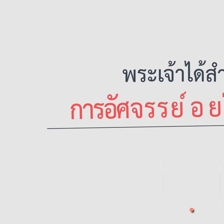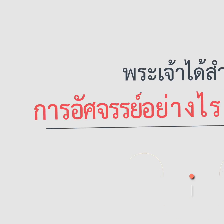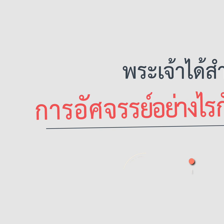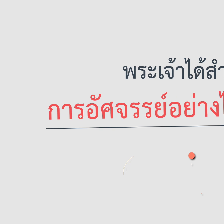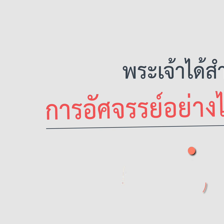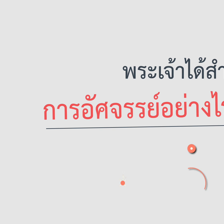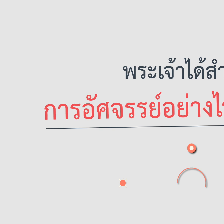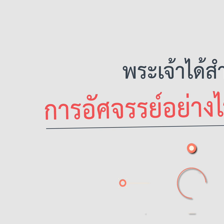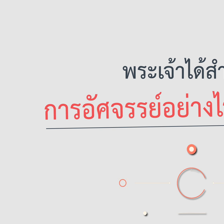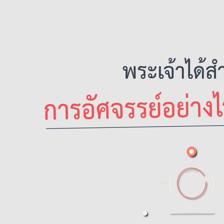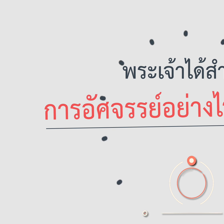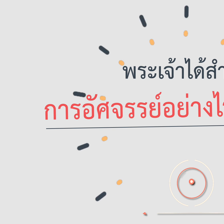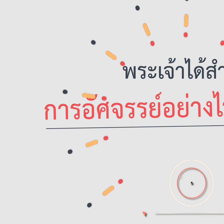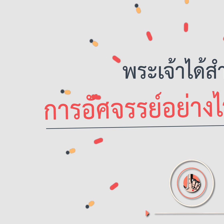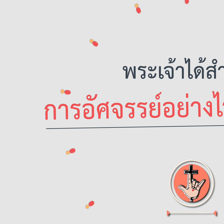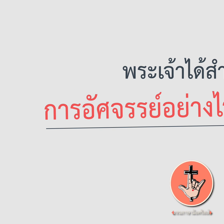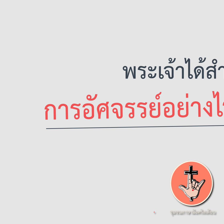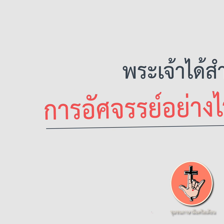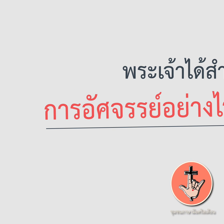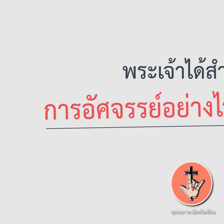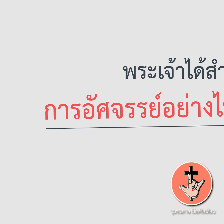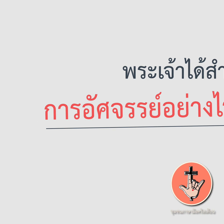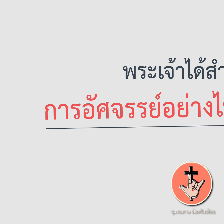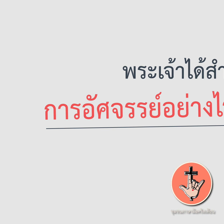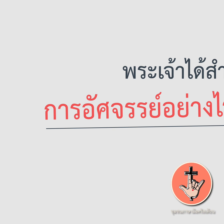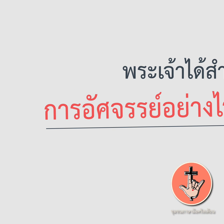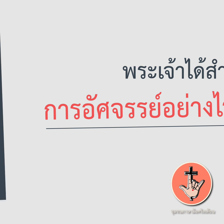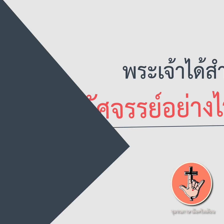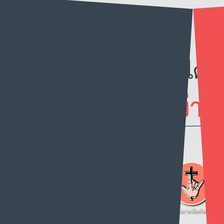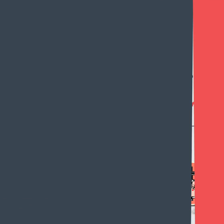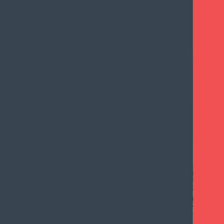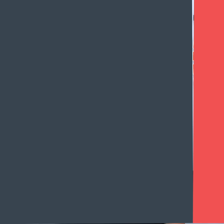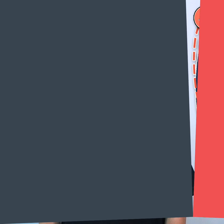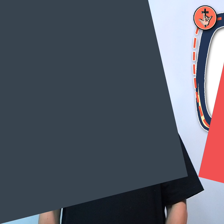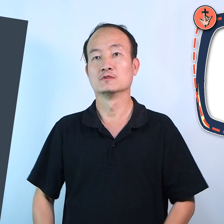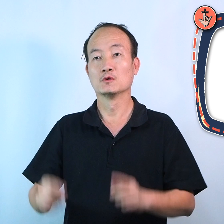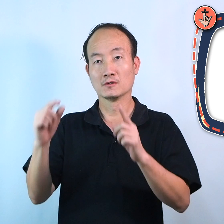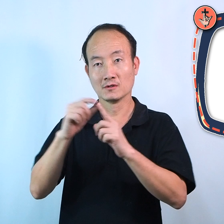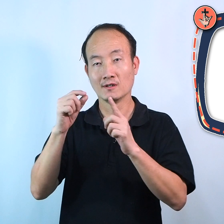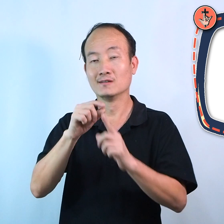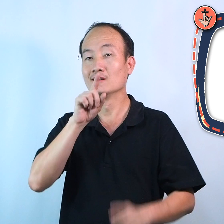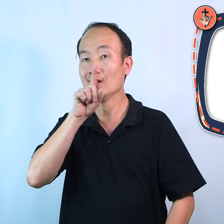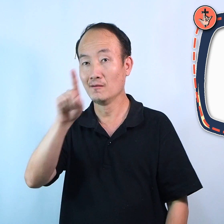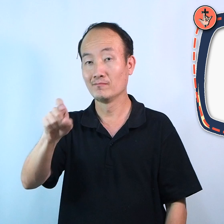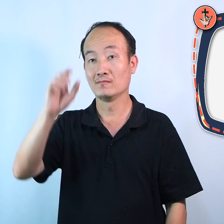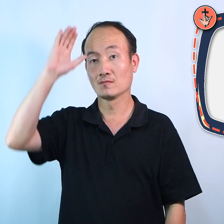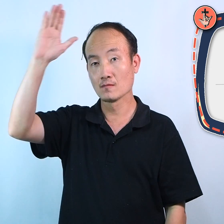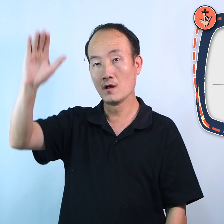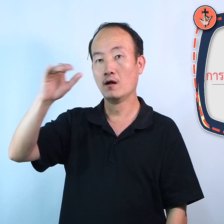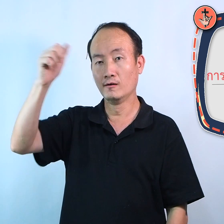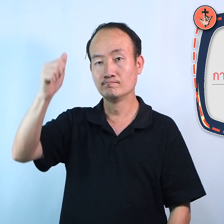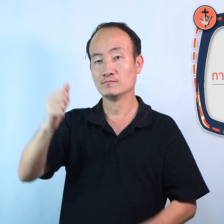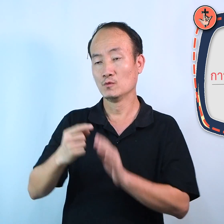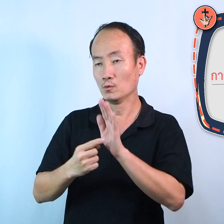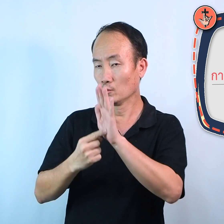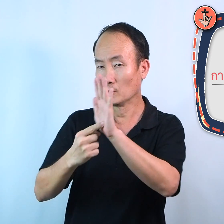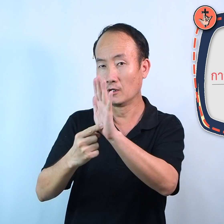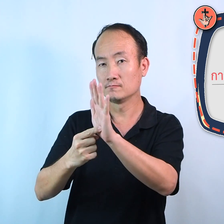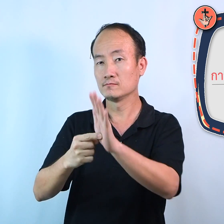พระเจ้าได้สำแดงการอัศจรรย์อย่างไรกับโมเสสคำถามพระเจ้า